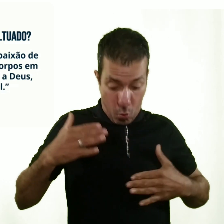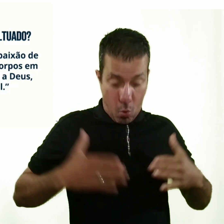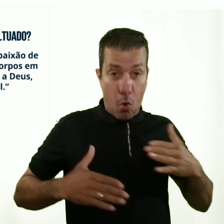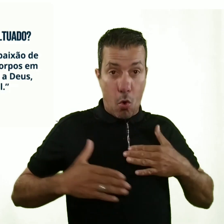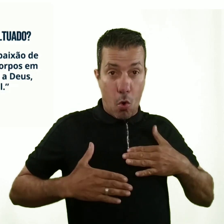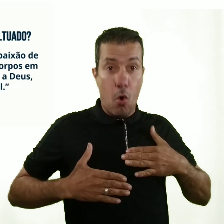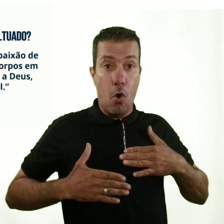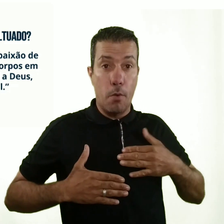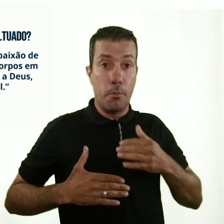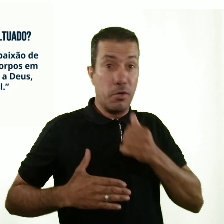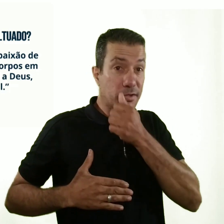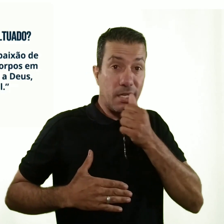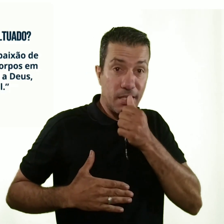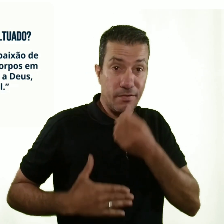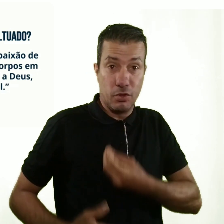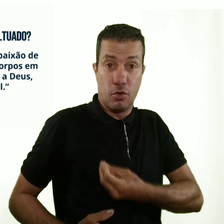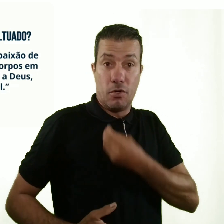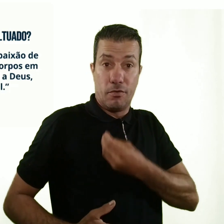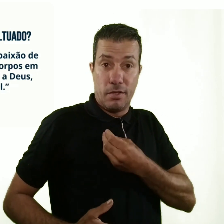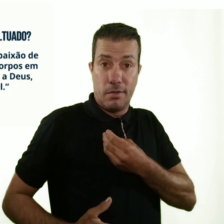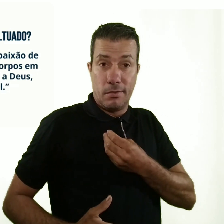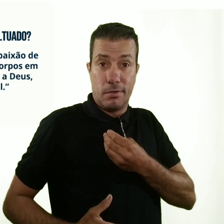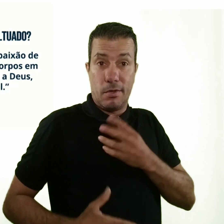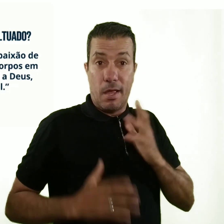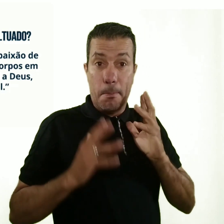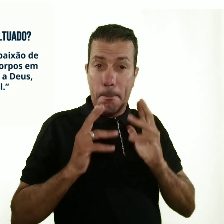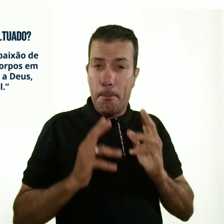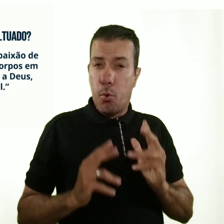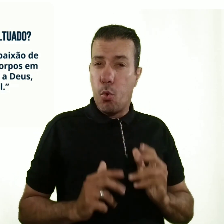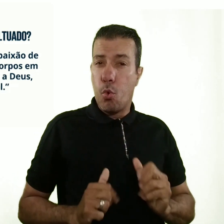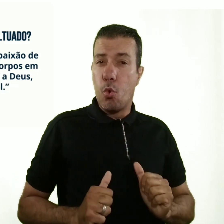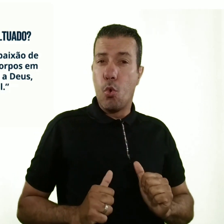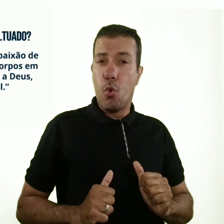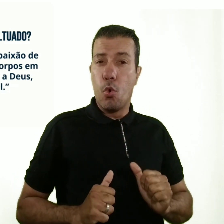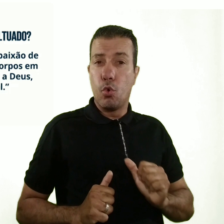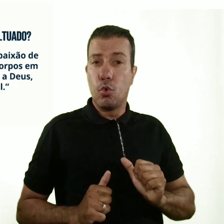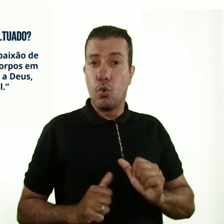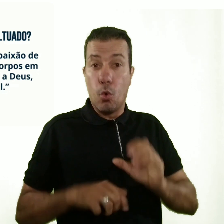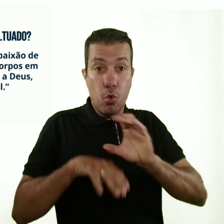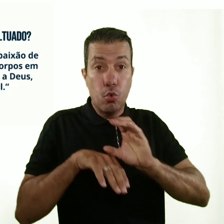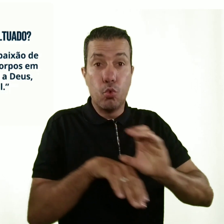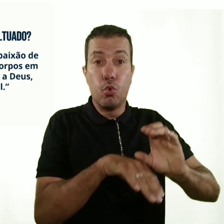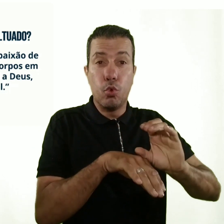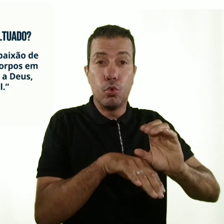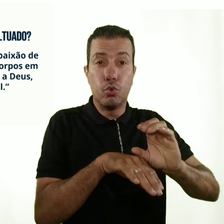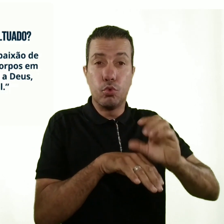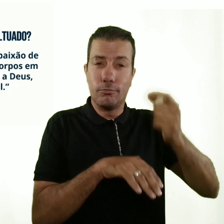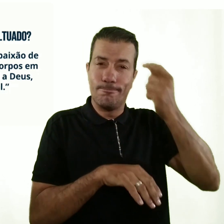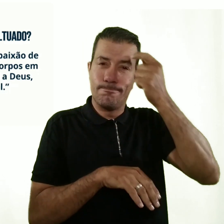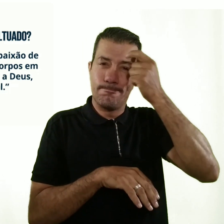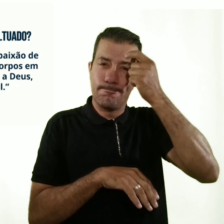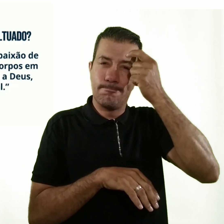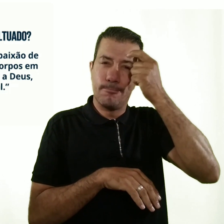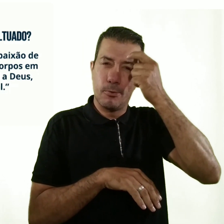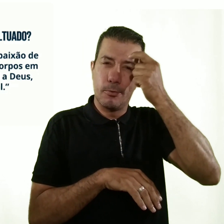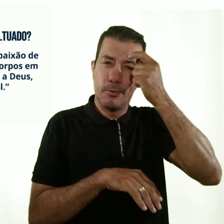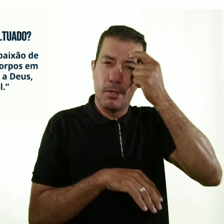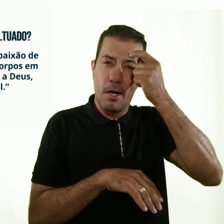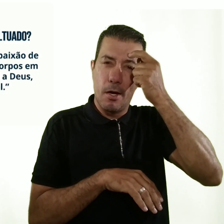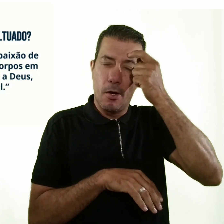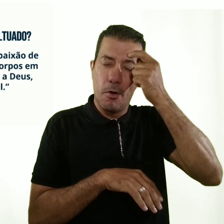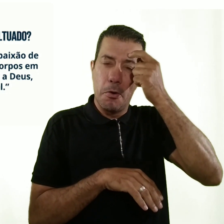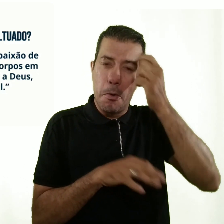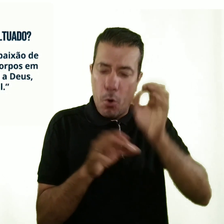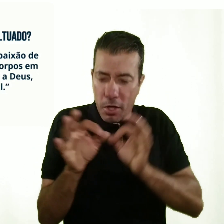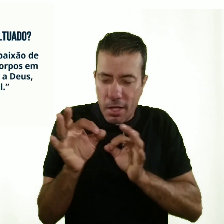sacrifício vivo, santo e agradável a Deus, que é o vosso culto racional. Deus é muito racional. Sabe, Deus diz